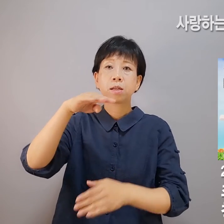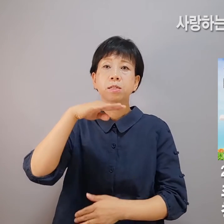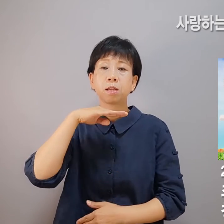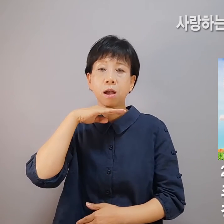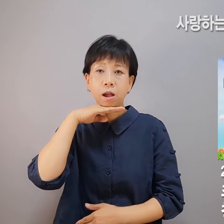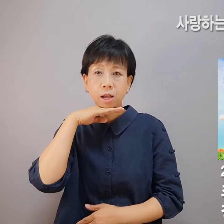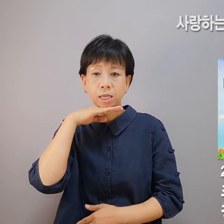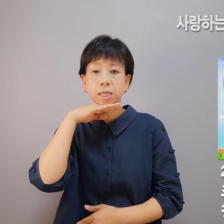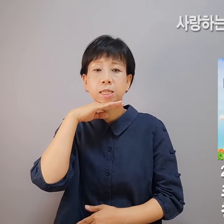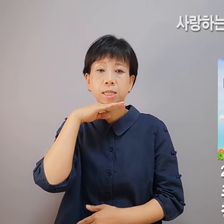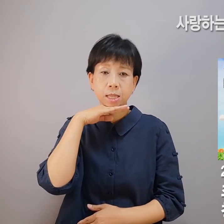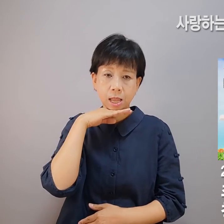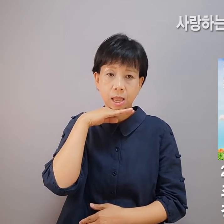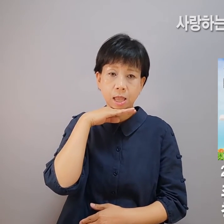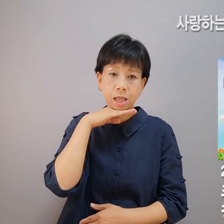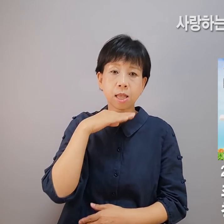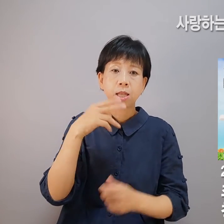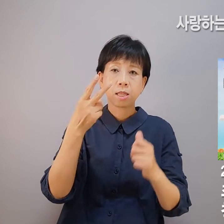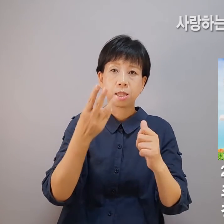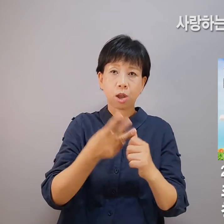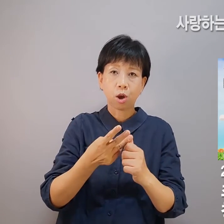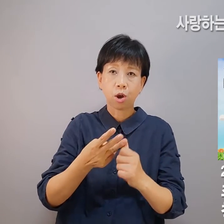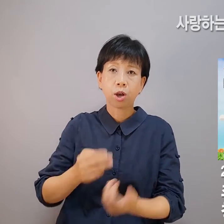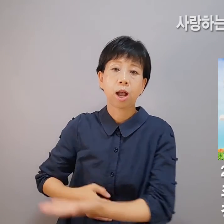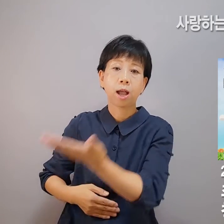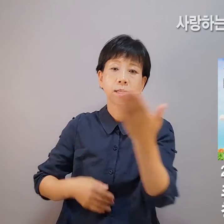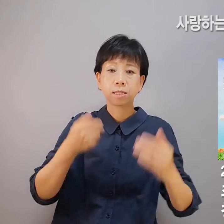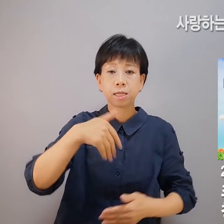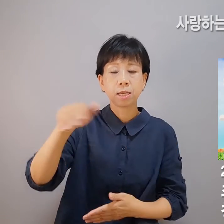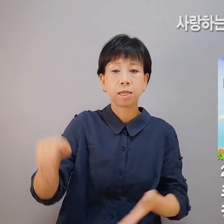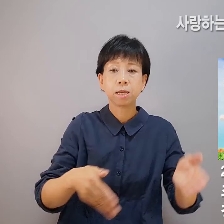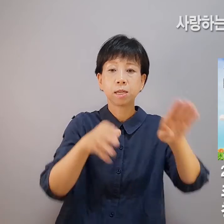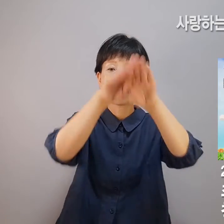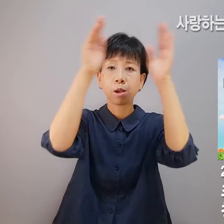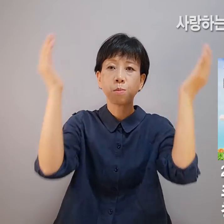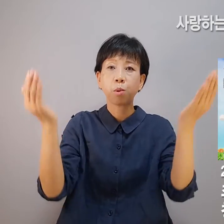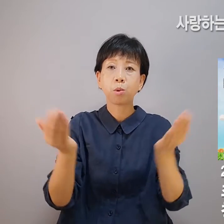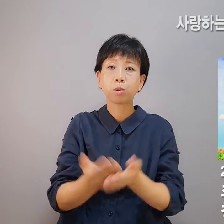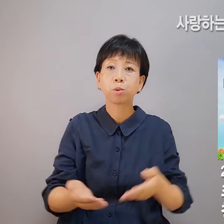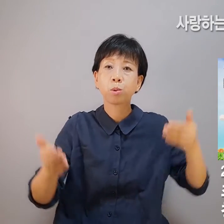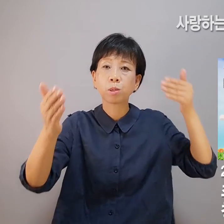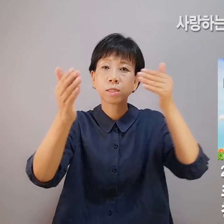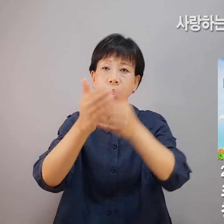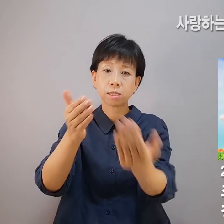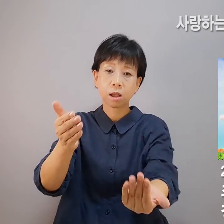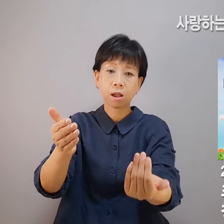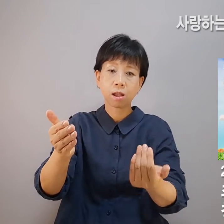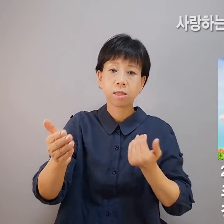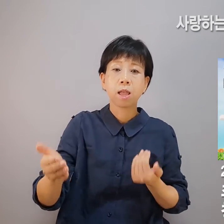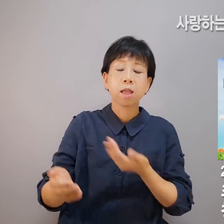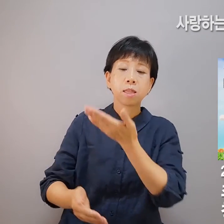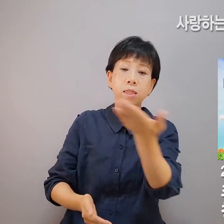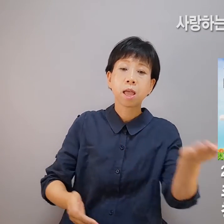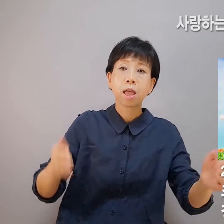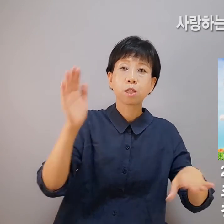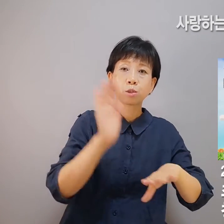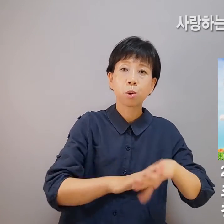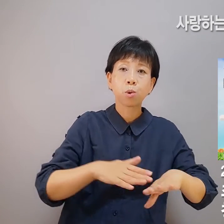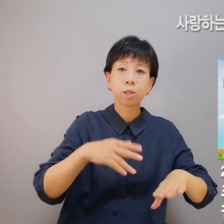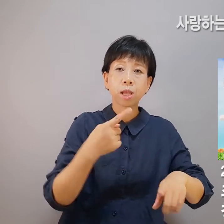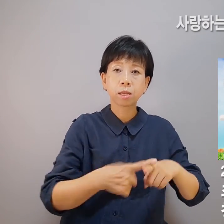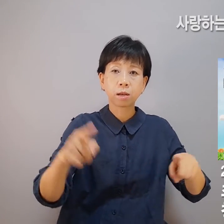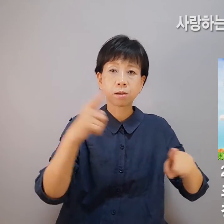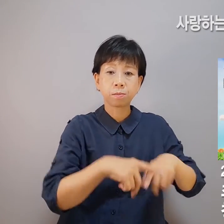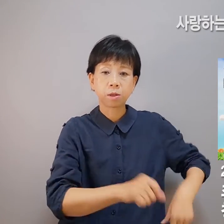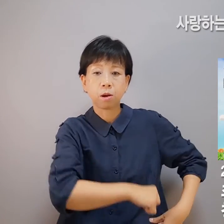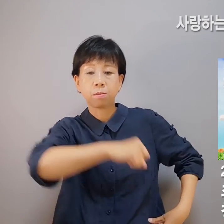앞에 기다려서. 3절 너 가는 길을 모두 가기 전에